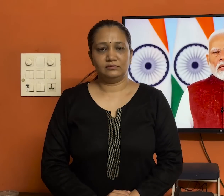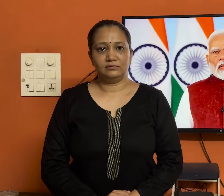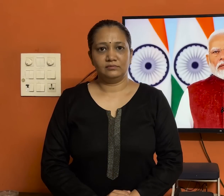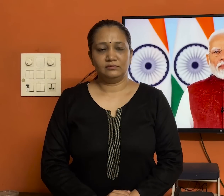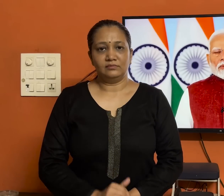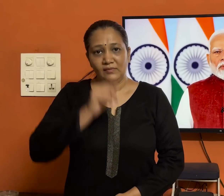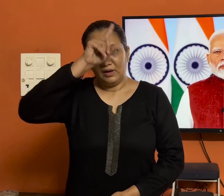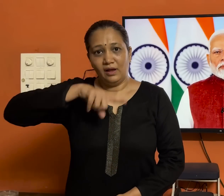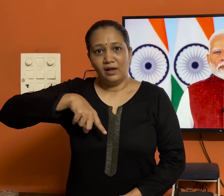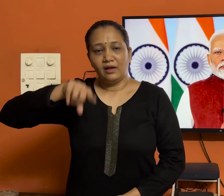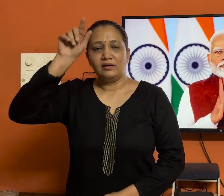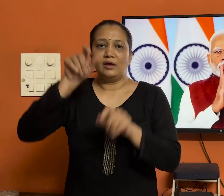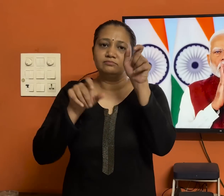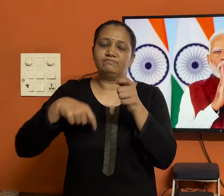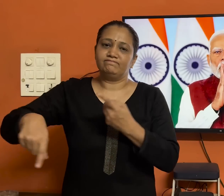प्रिय देशवासियों,